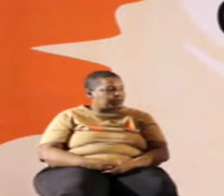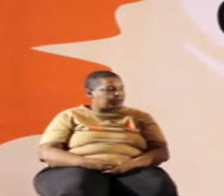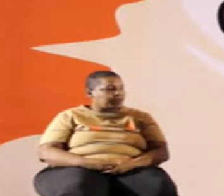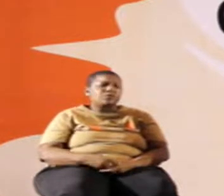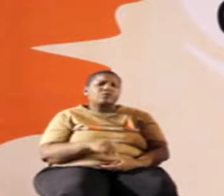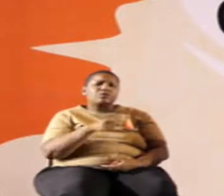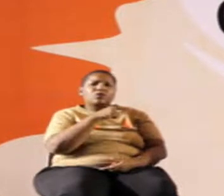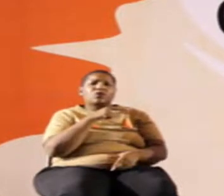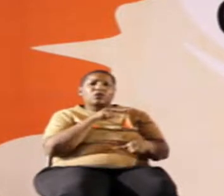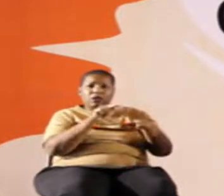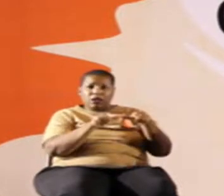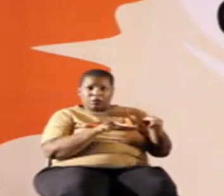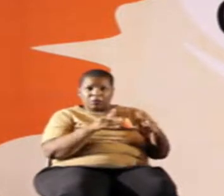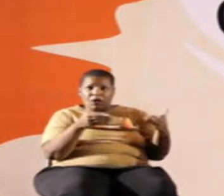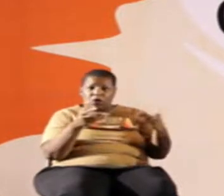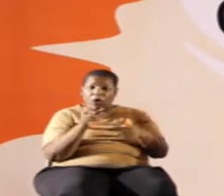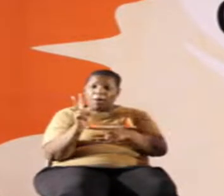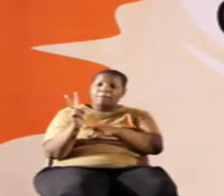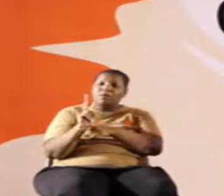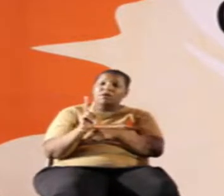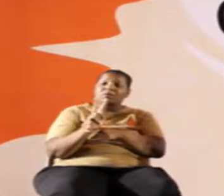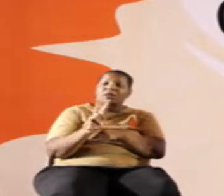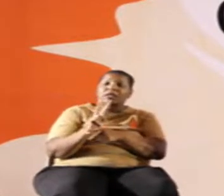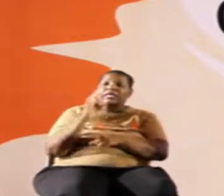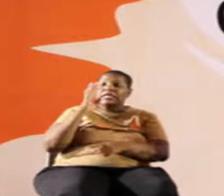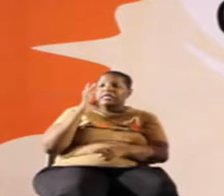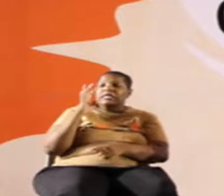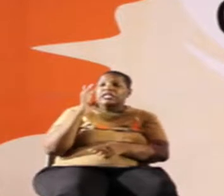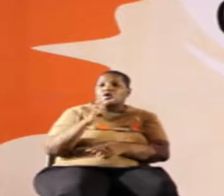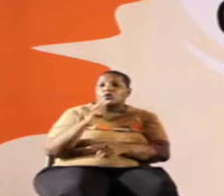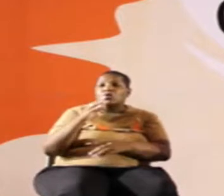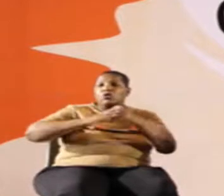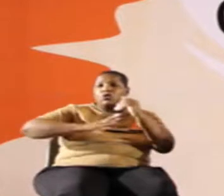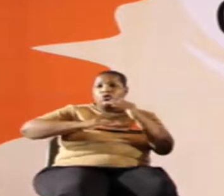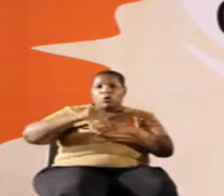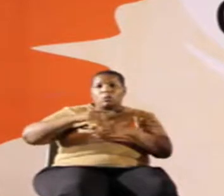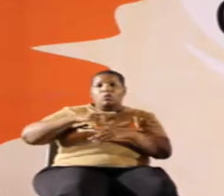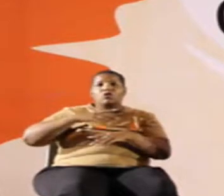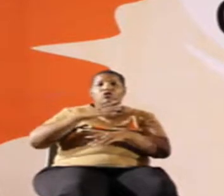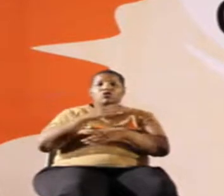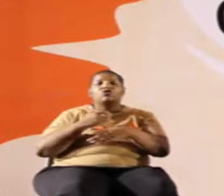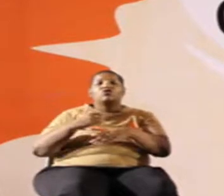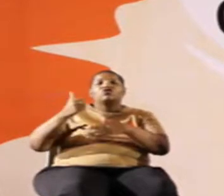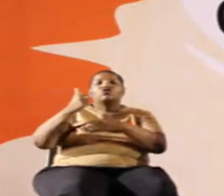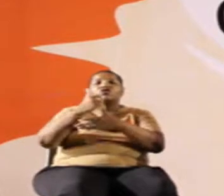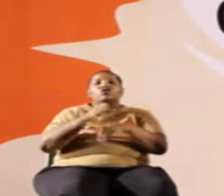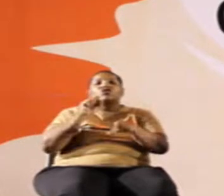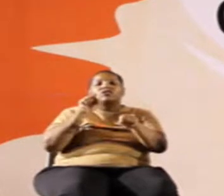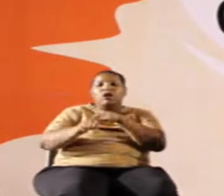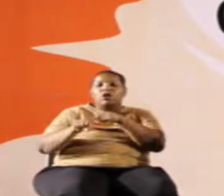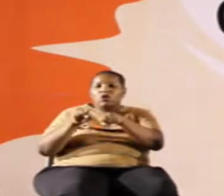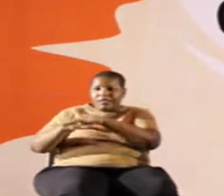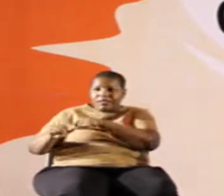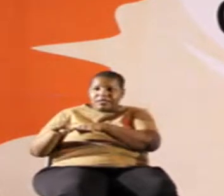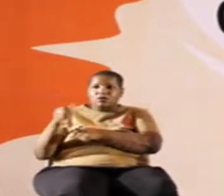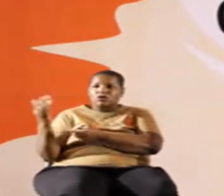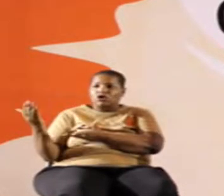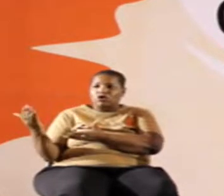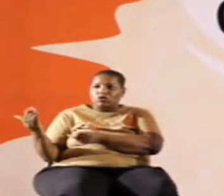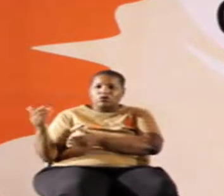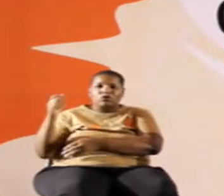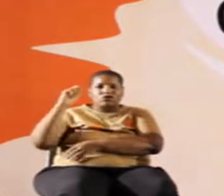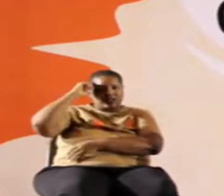Hoje você trabalha com monitoramento e a denúncia sobre os genocídios da juventude negra e a violência em